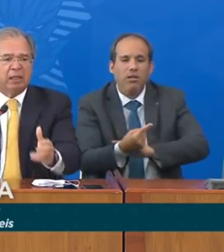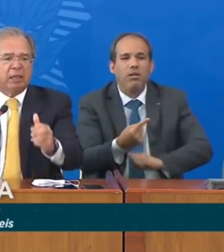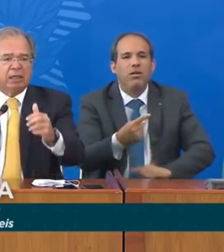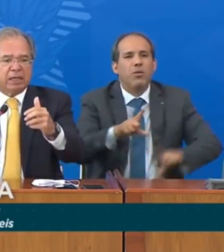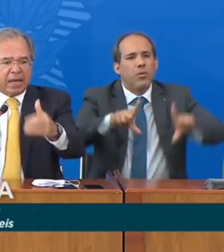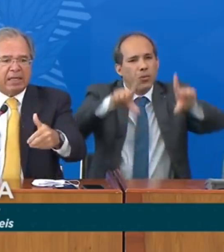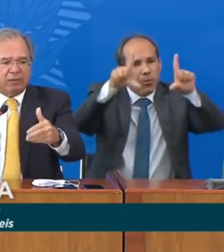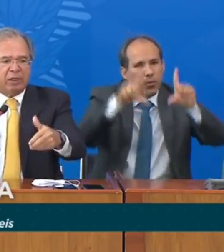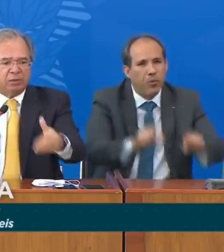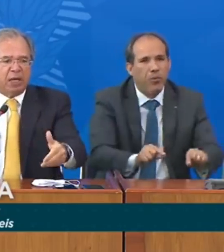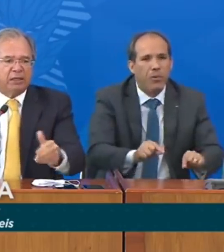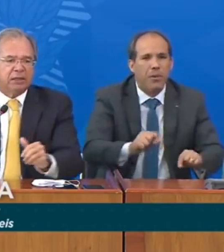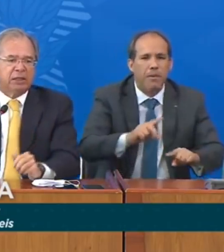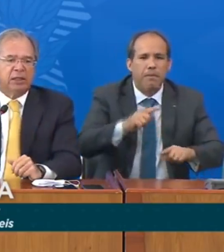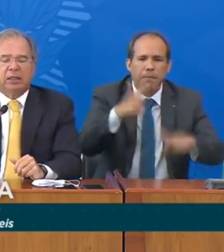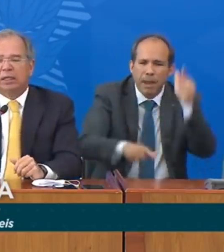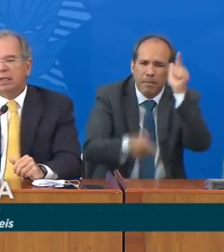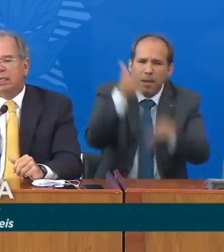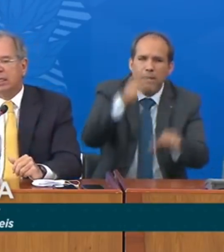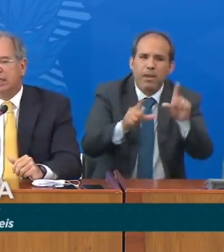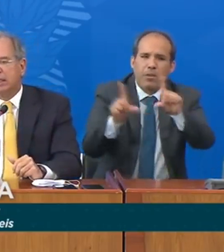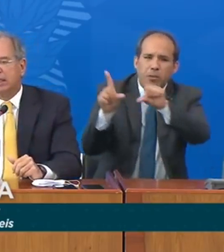desonerar cada vez mais